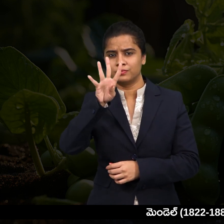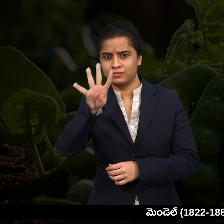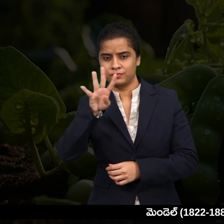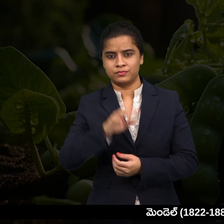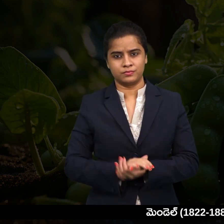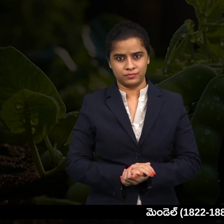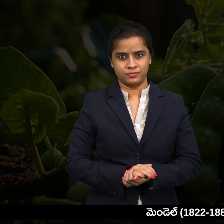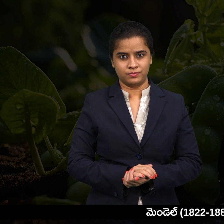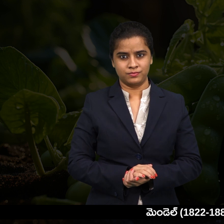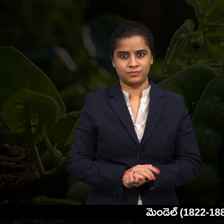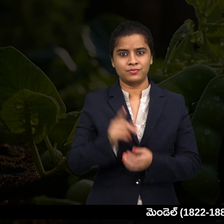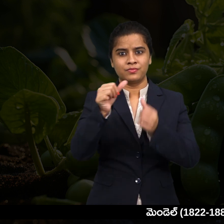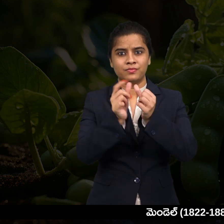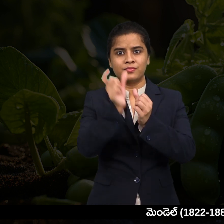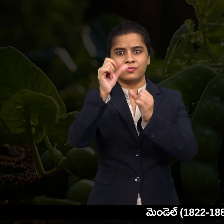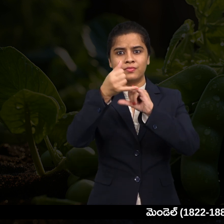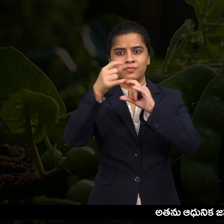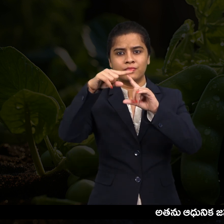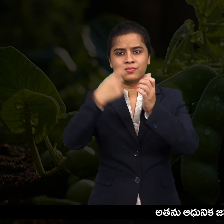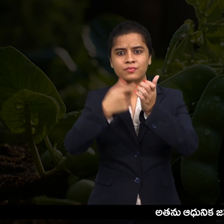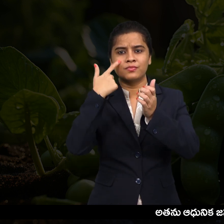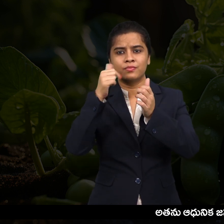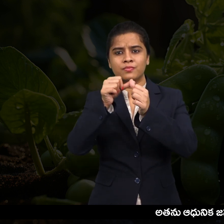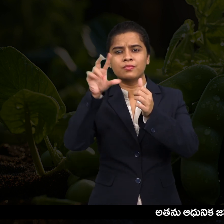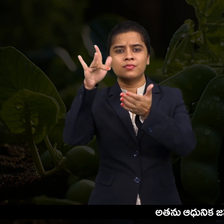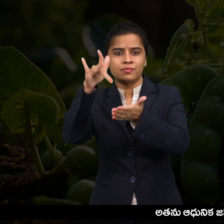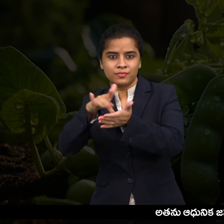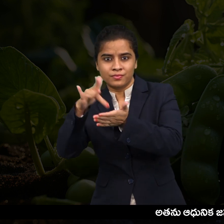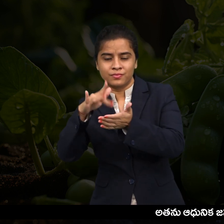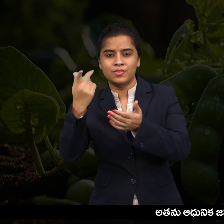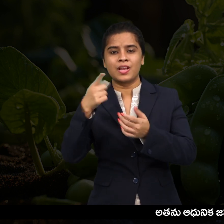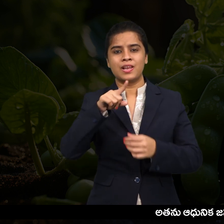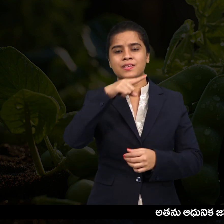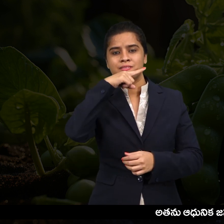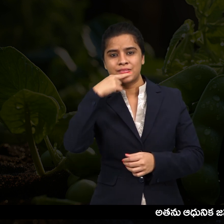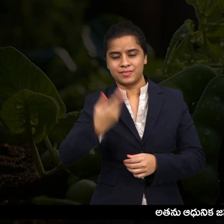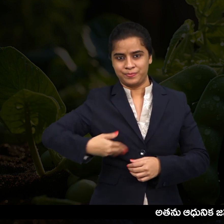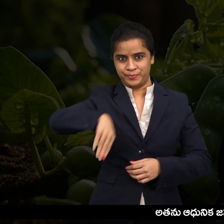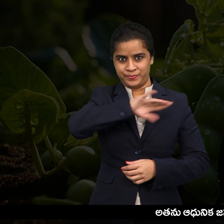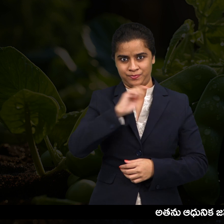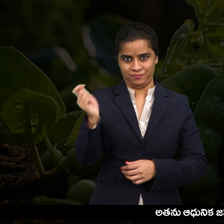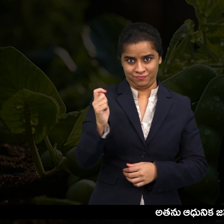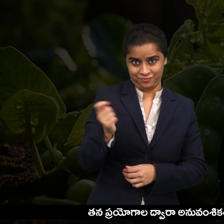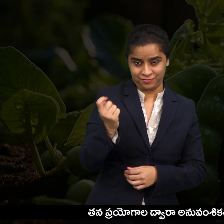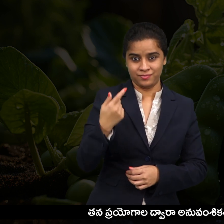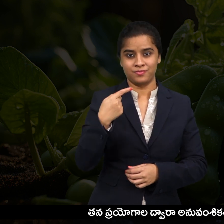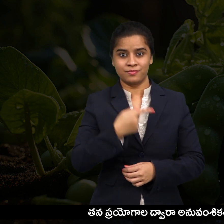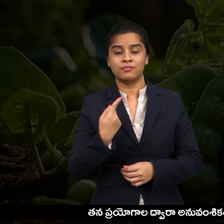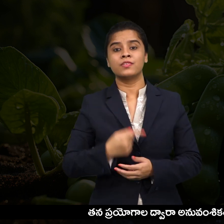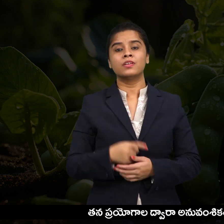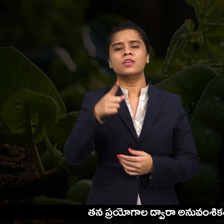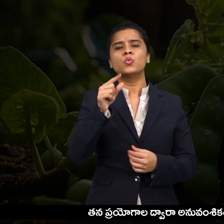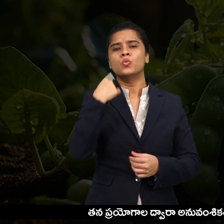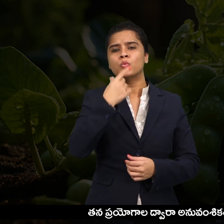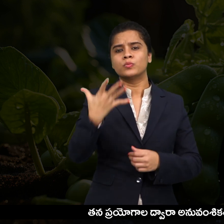1884 ఒక ఆస్ట్రియన్ మత గురువు. అతను ఆధునిక జన్యుశాస్త్రానికి పునాది అయిన తన